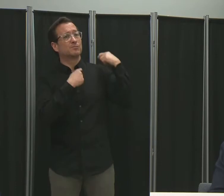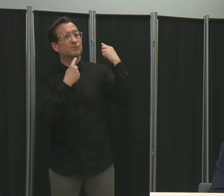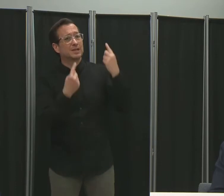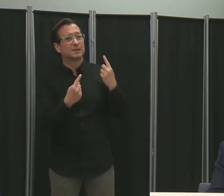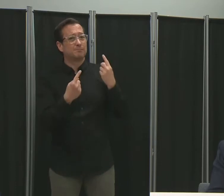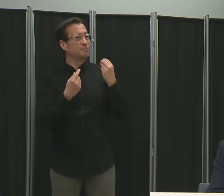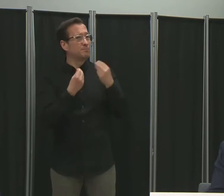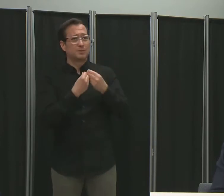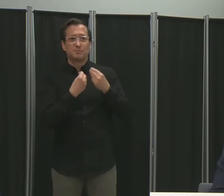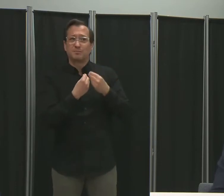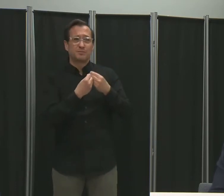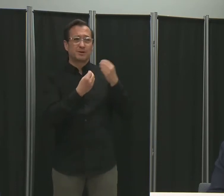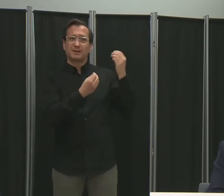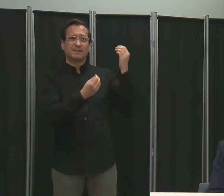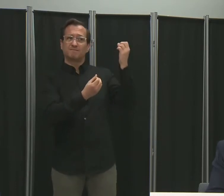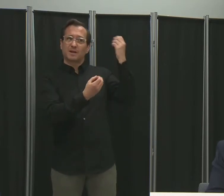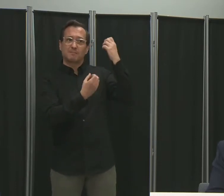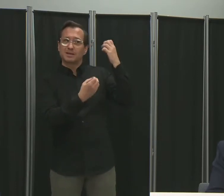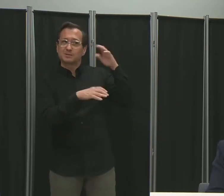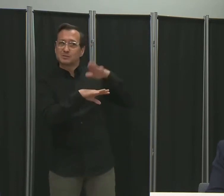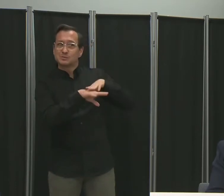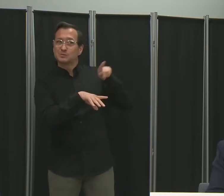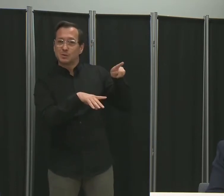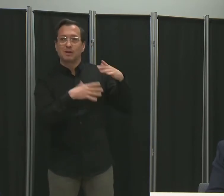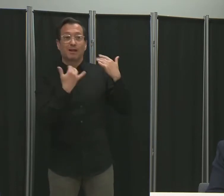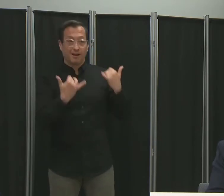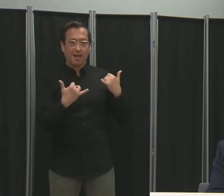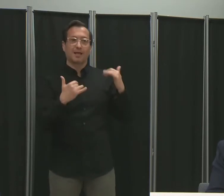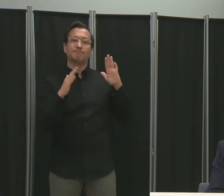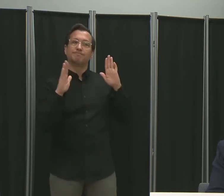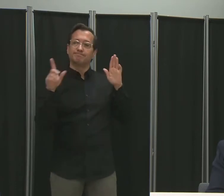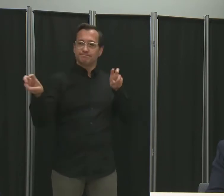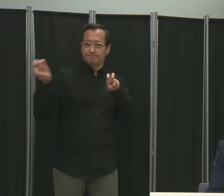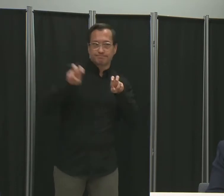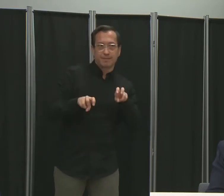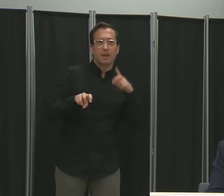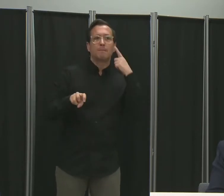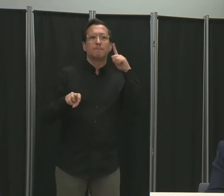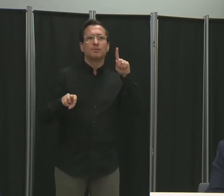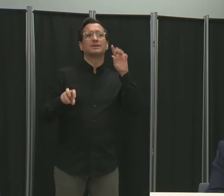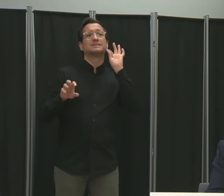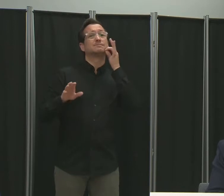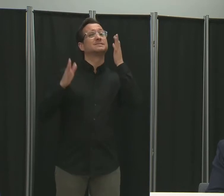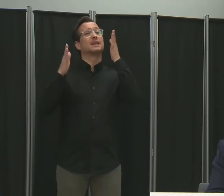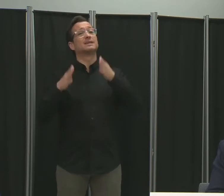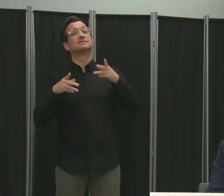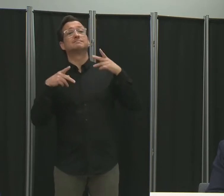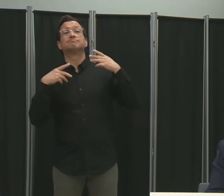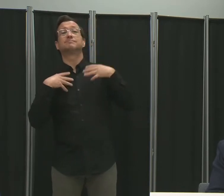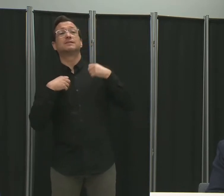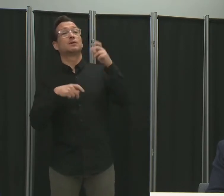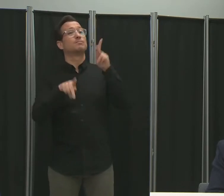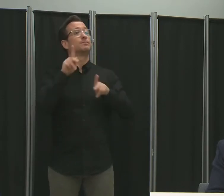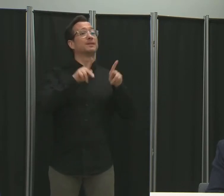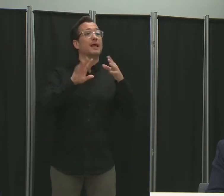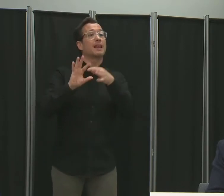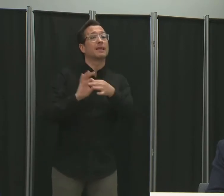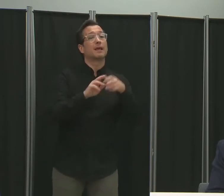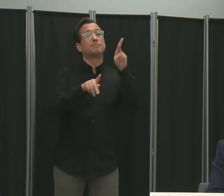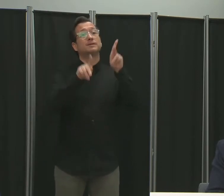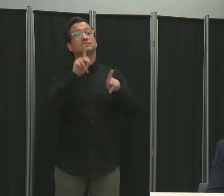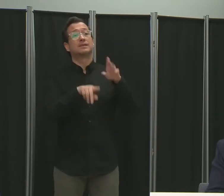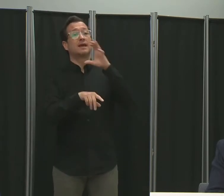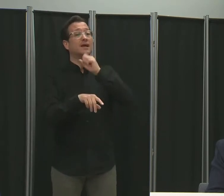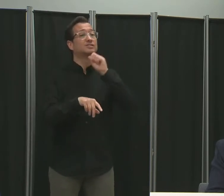et je tenais vraiment à ce que dr diane ma compagne qui est vraiment la spécialiste en santé publique pour toutes les questions de prévention et